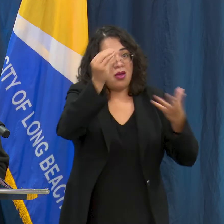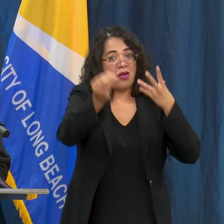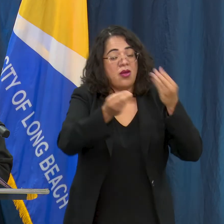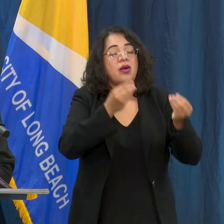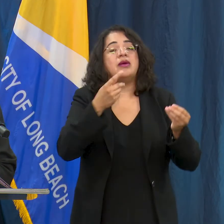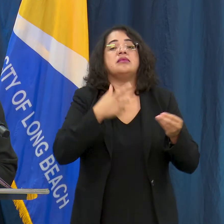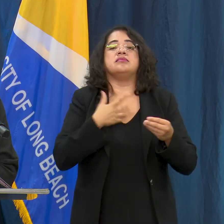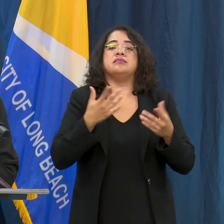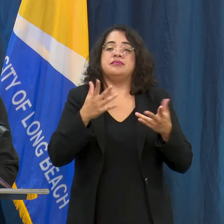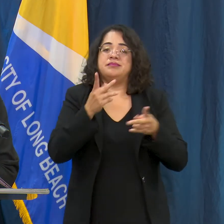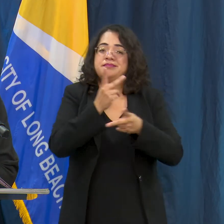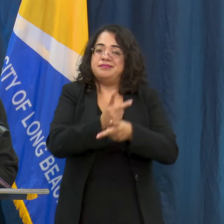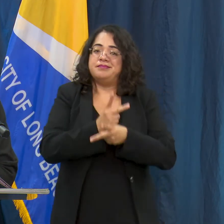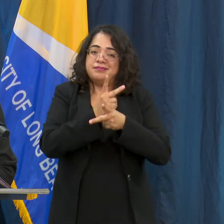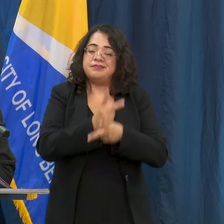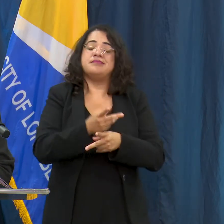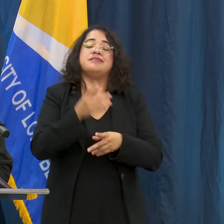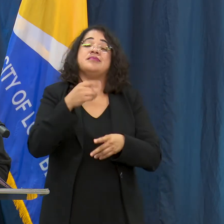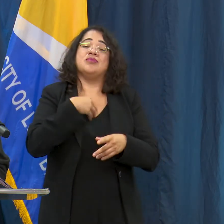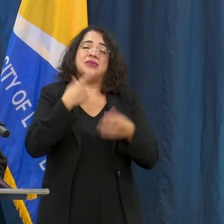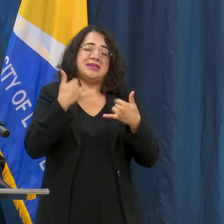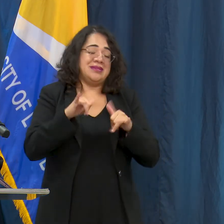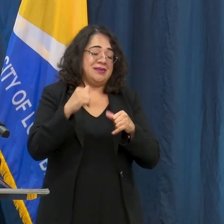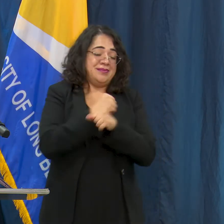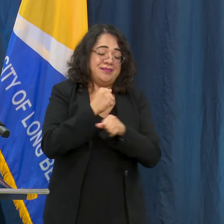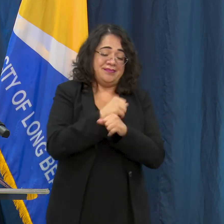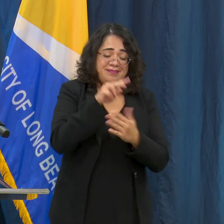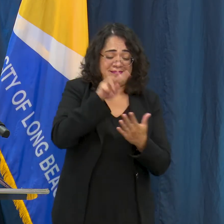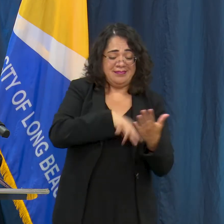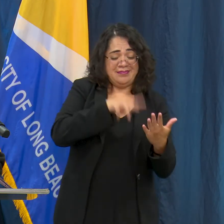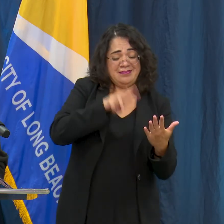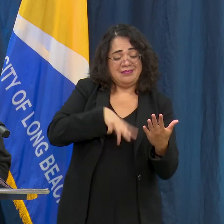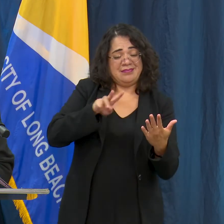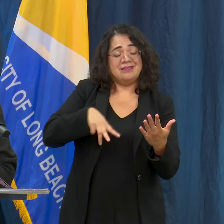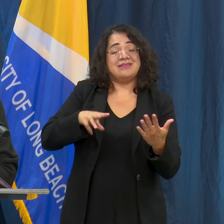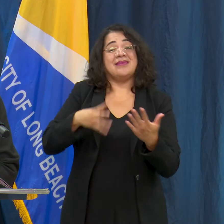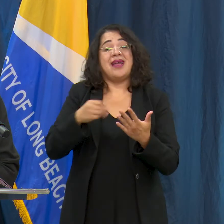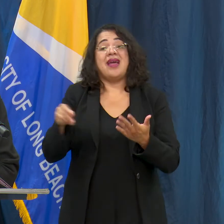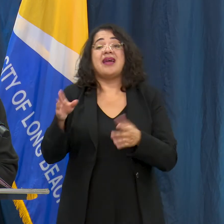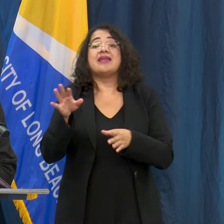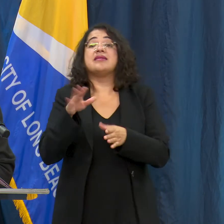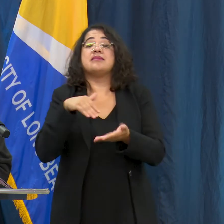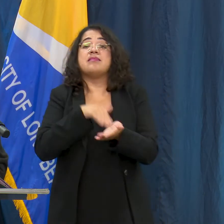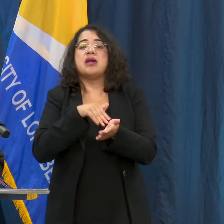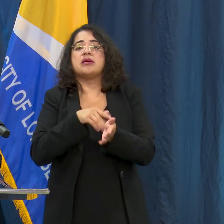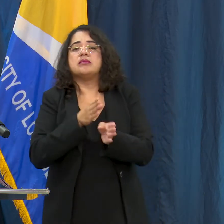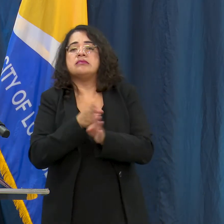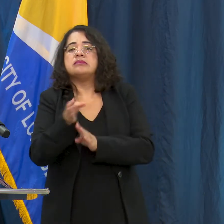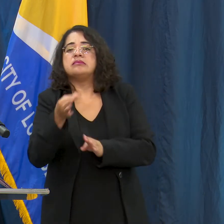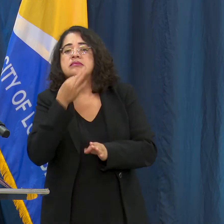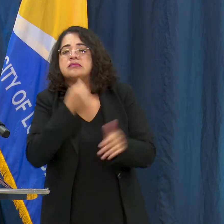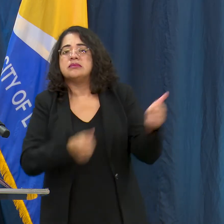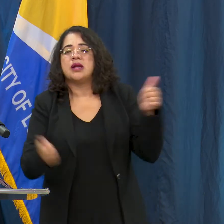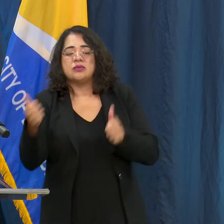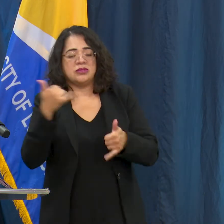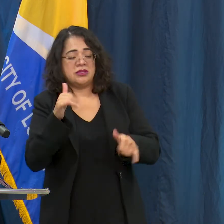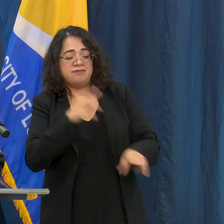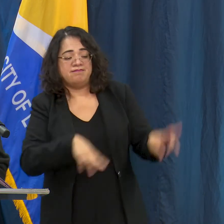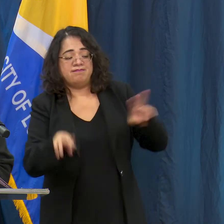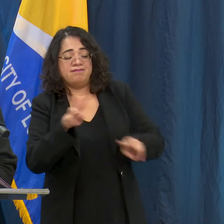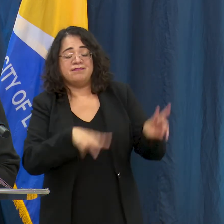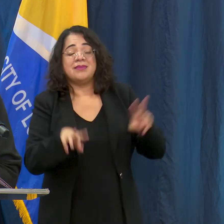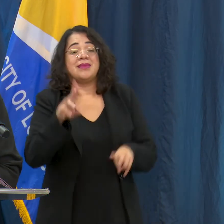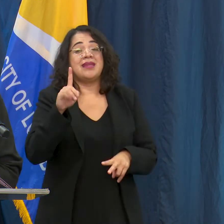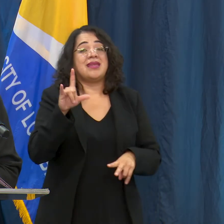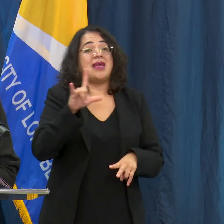en función de los datos y el asesoramiento de nuestros expertos de salud. Nuestra directora, Kelly Colopy,